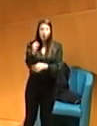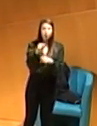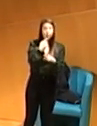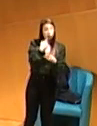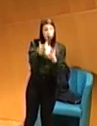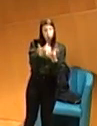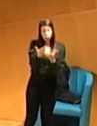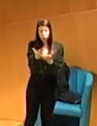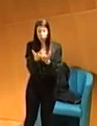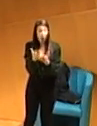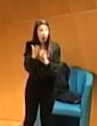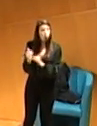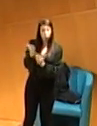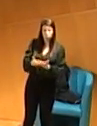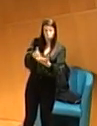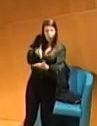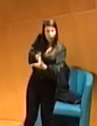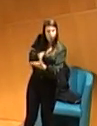en situation de handicap.